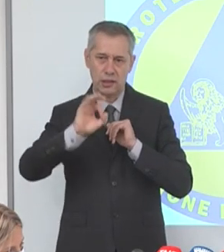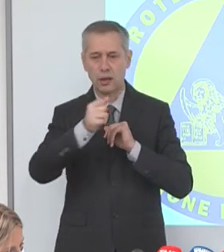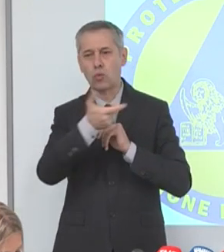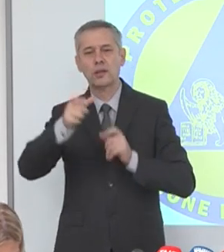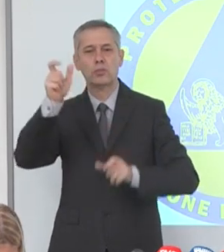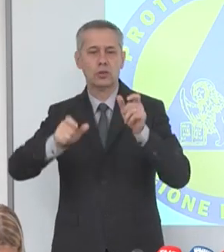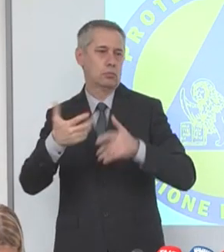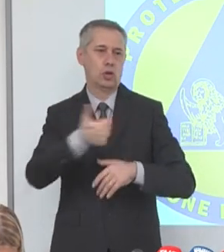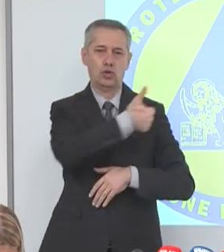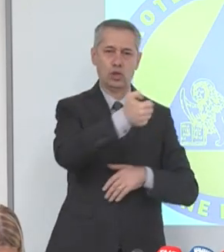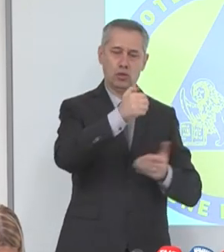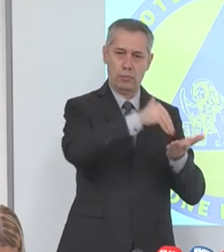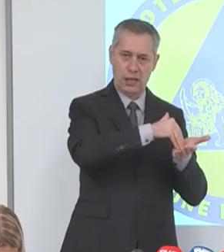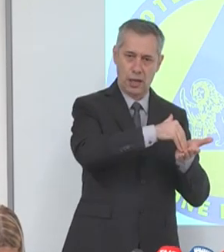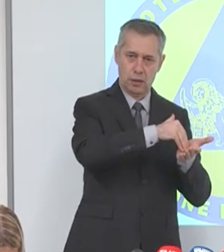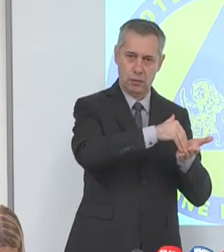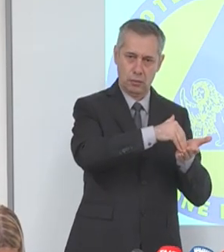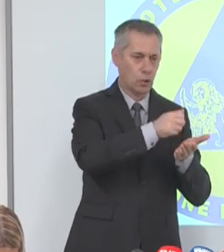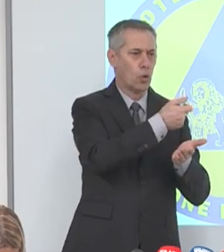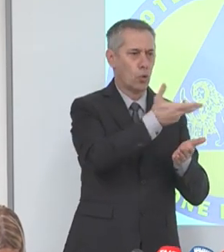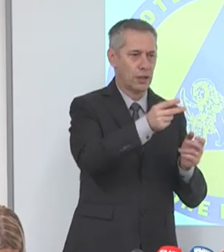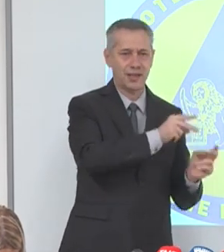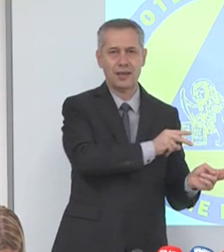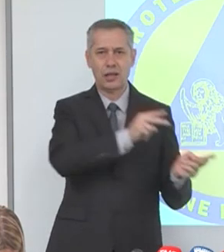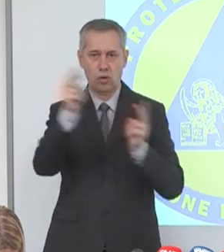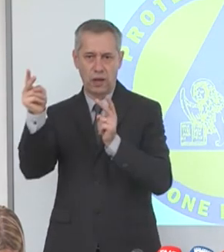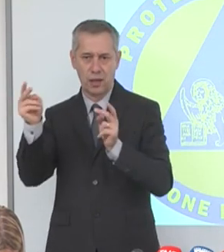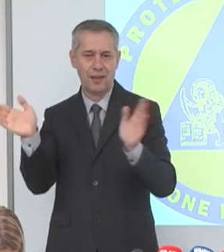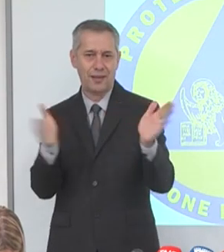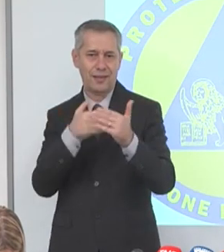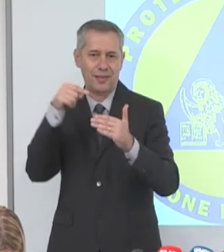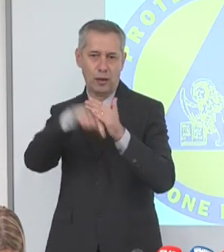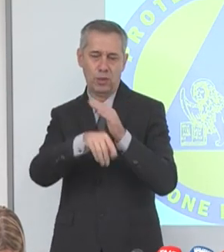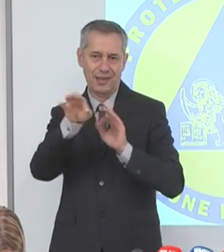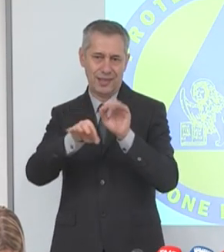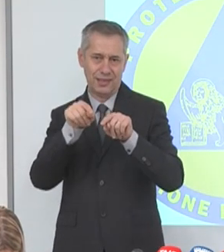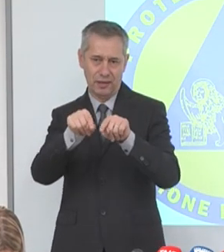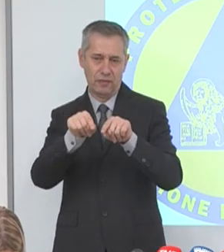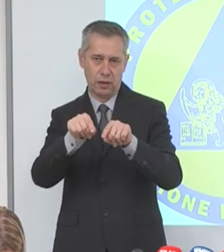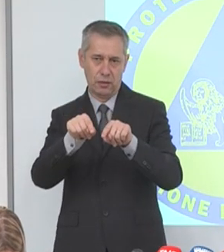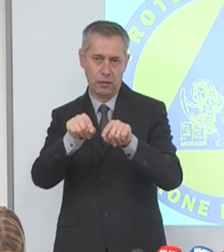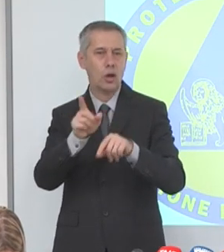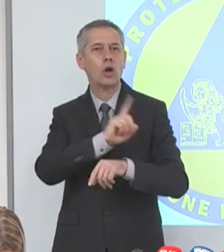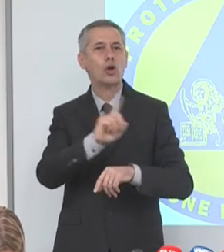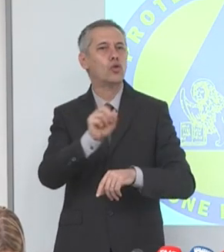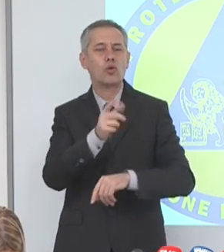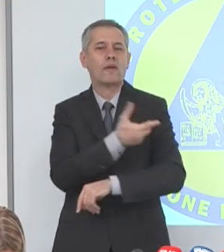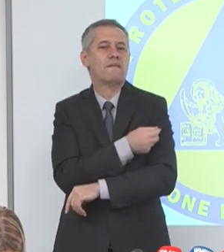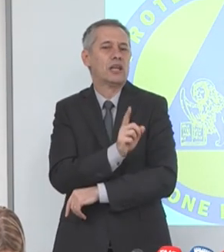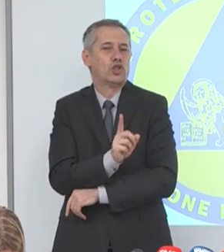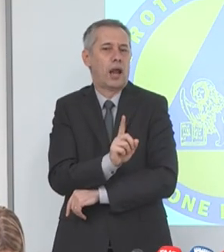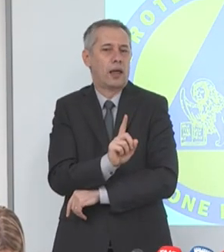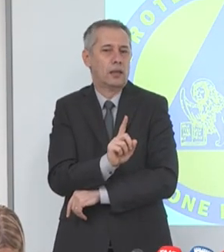su 100.000 abitanti vengono ricoverate in terapia intensiva, tra i non vaccinati questo dato è